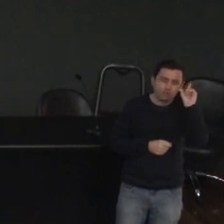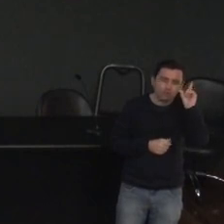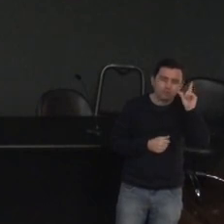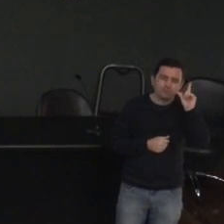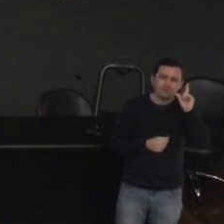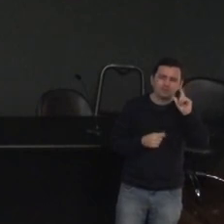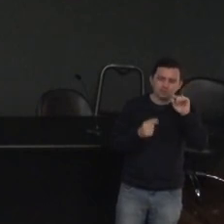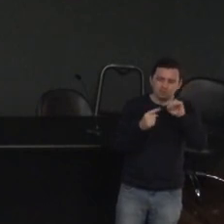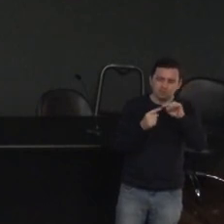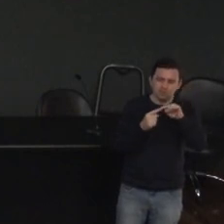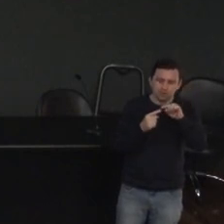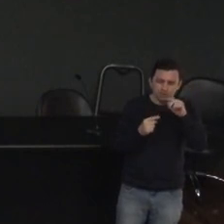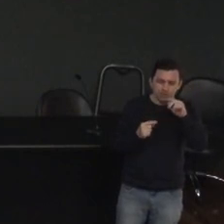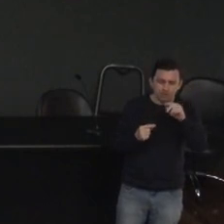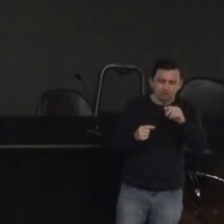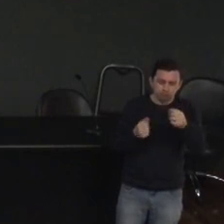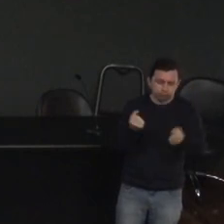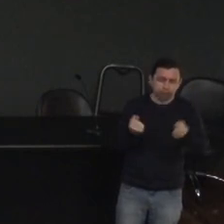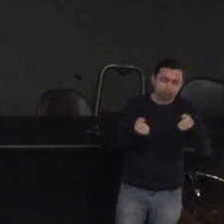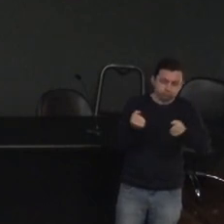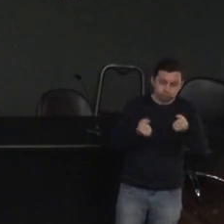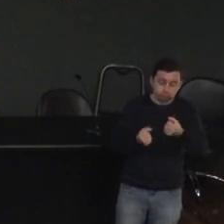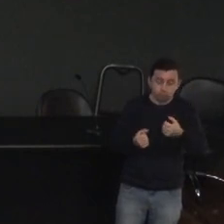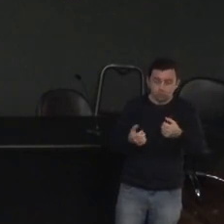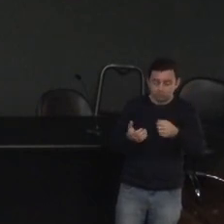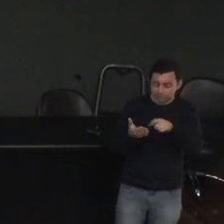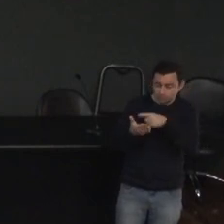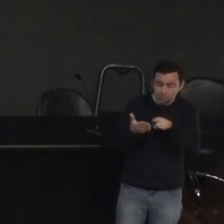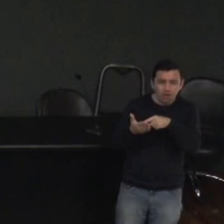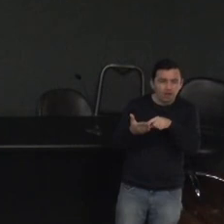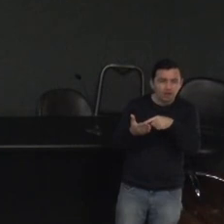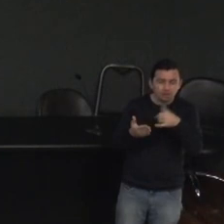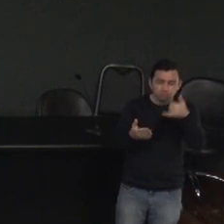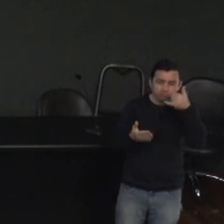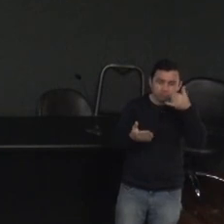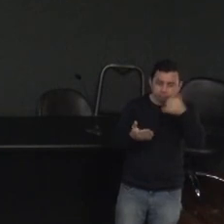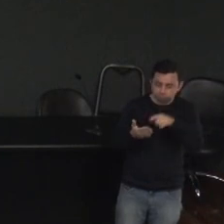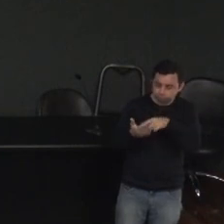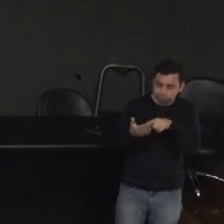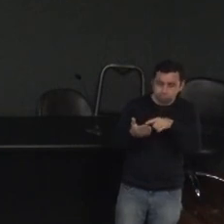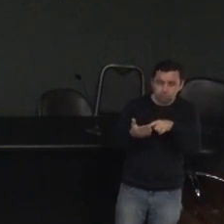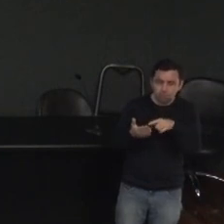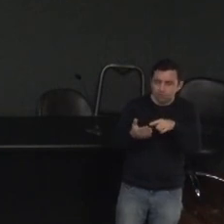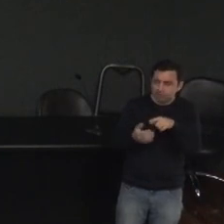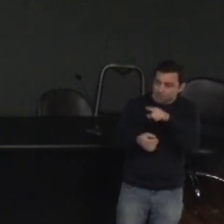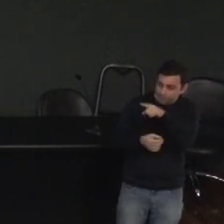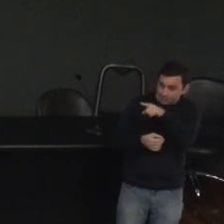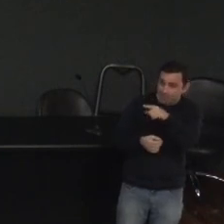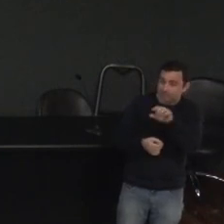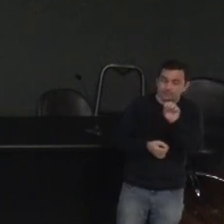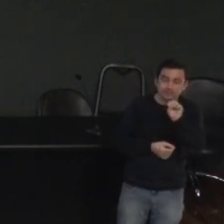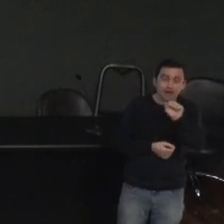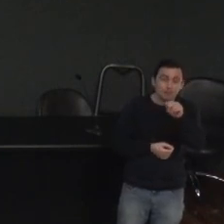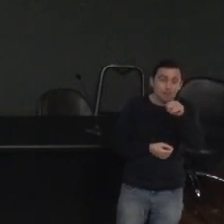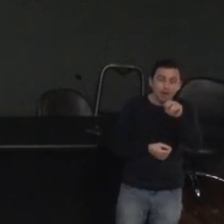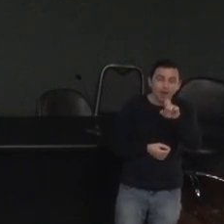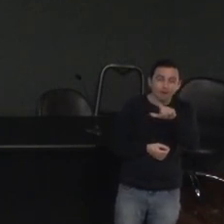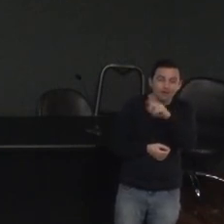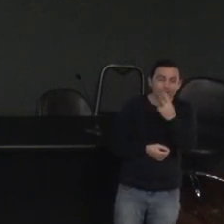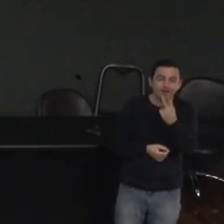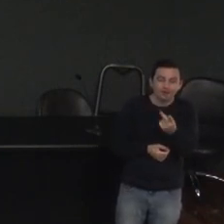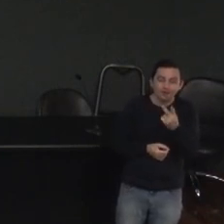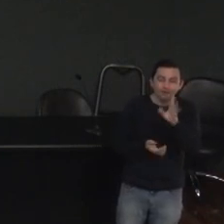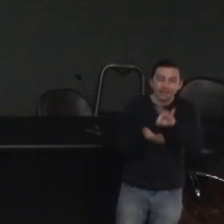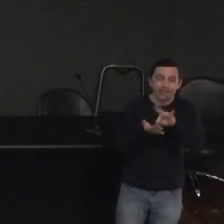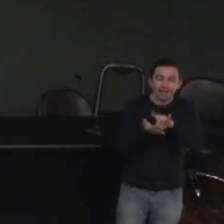dirigir olhando o celular né que o nosso colega Como é que é o nome Samuel foi o único honesto da turma aqui e que